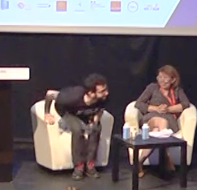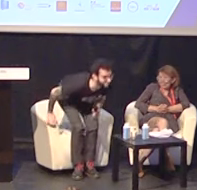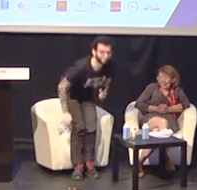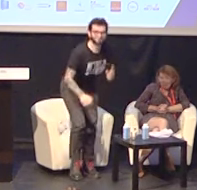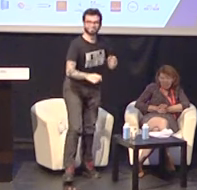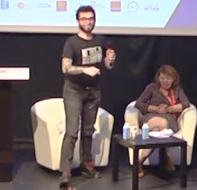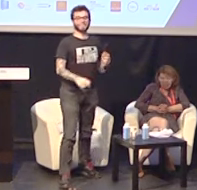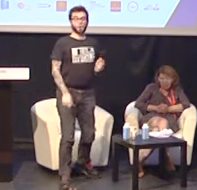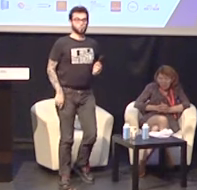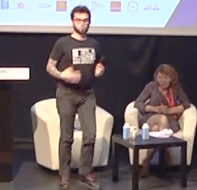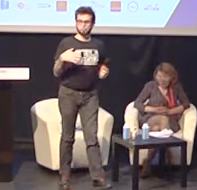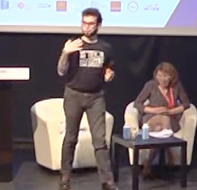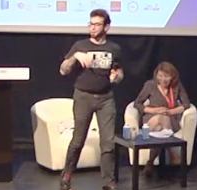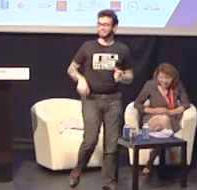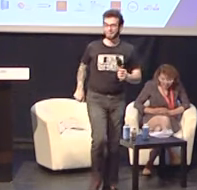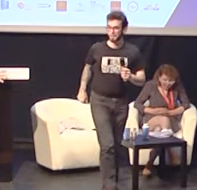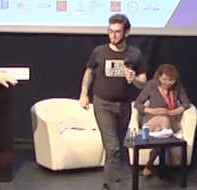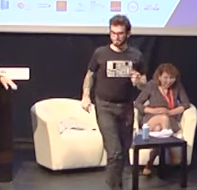Ça fait beaucoup de questions.